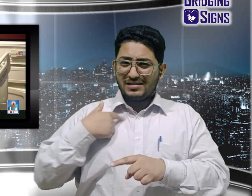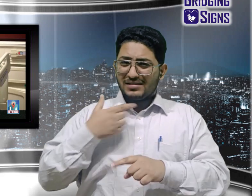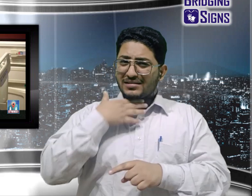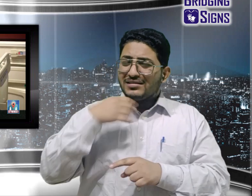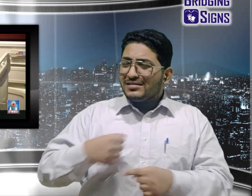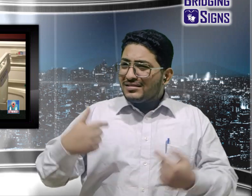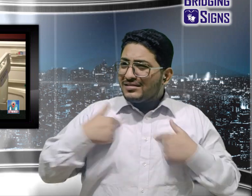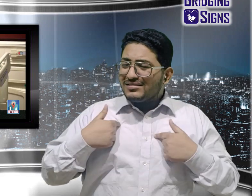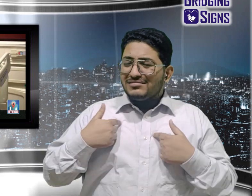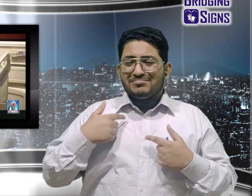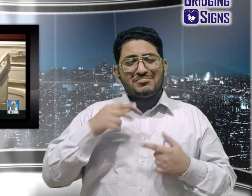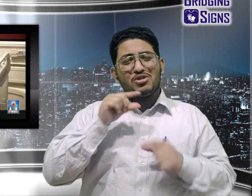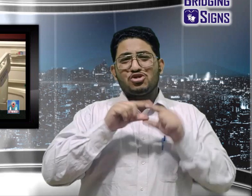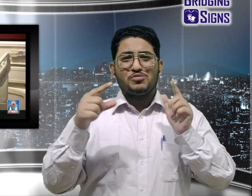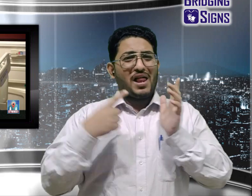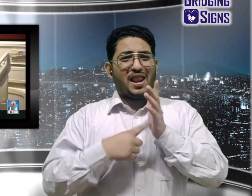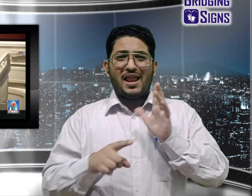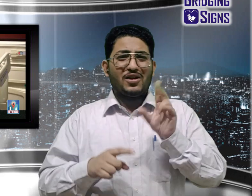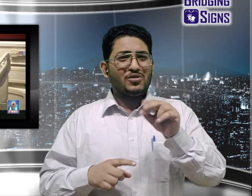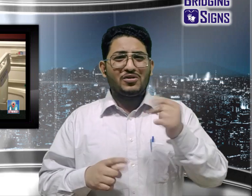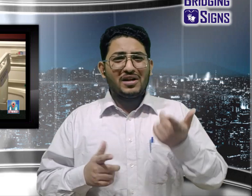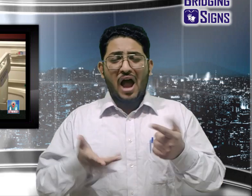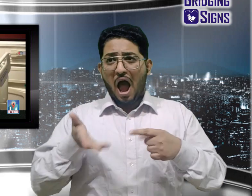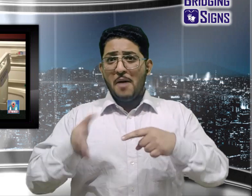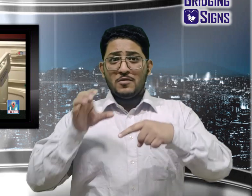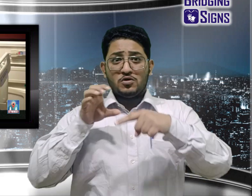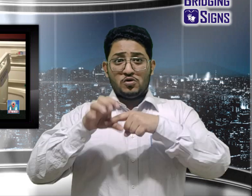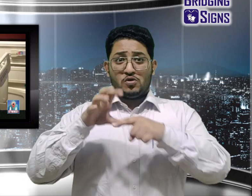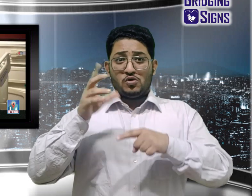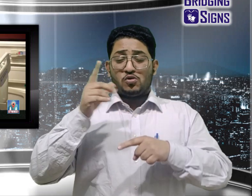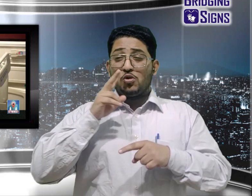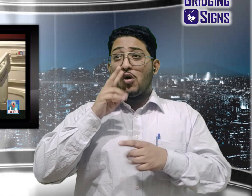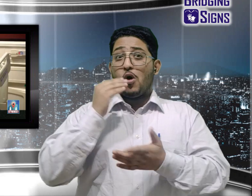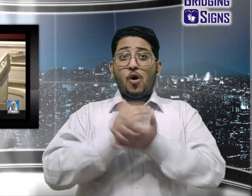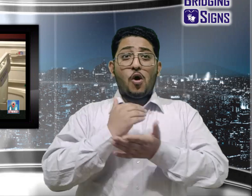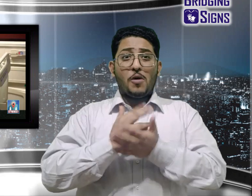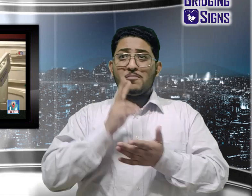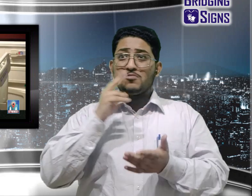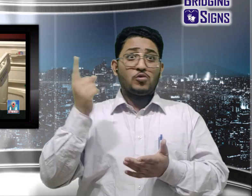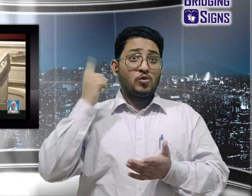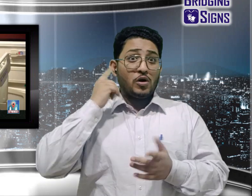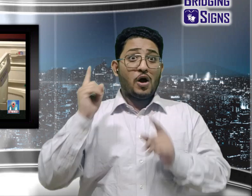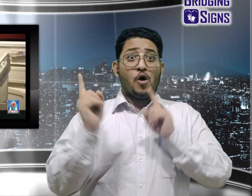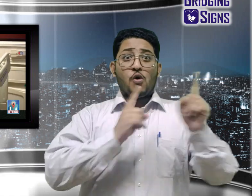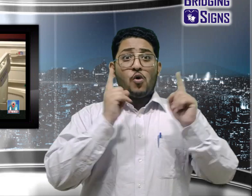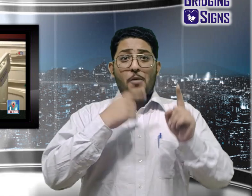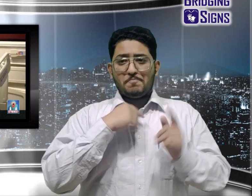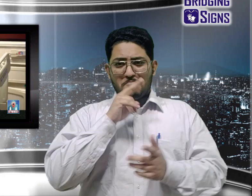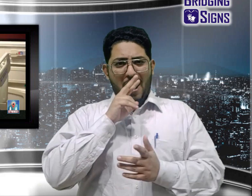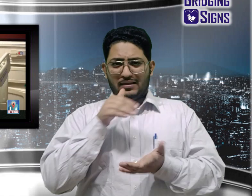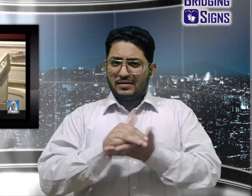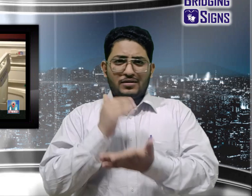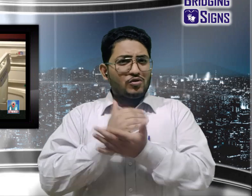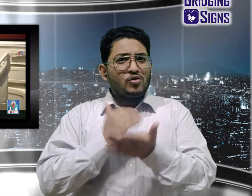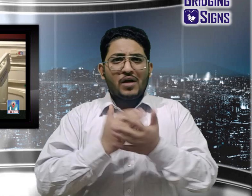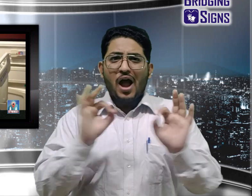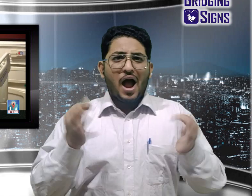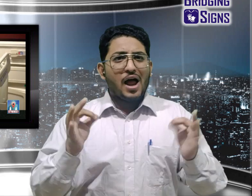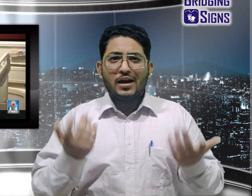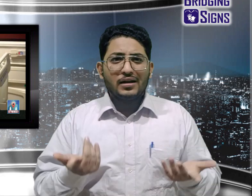है। अब यहाँ इस केस में मुझे सुनाई नहीं दे रहा है, सुनवाई मेरी नहीं हो रही है। सिर्फ ये